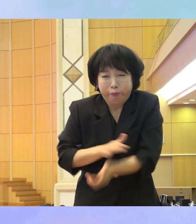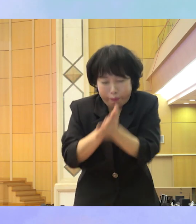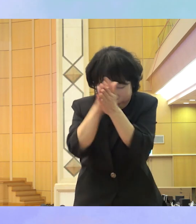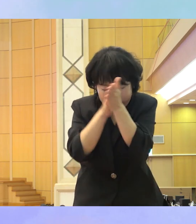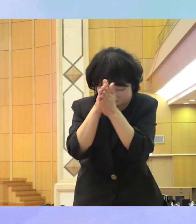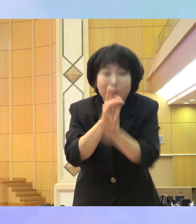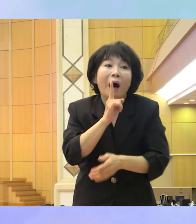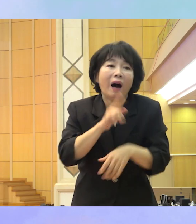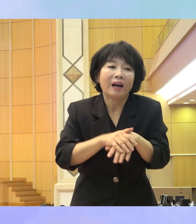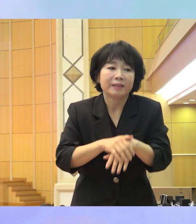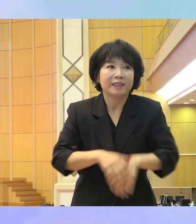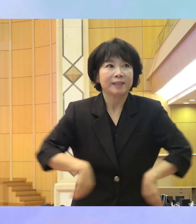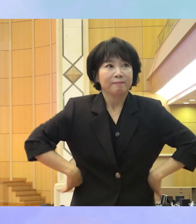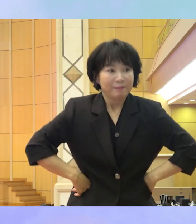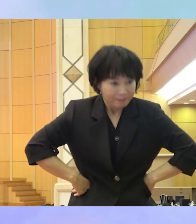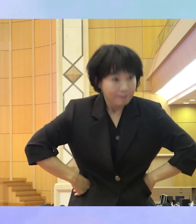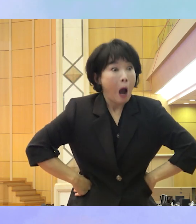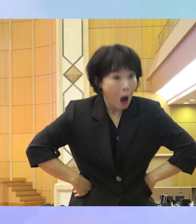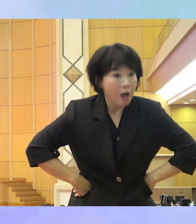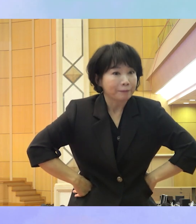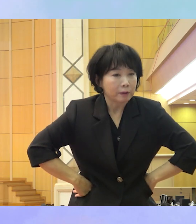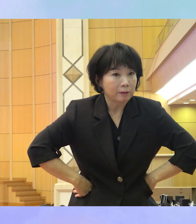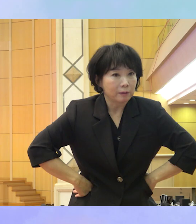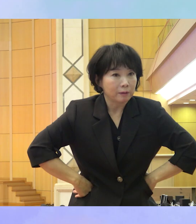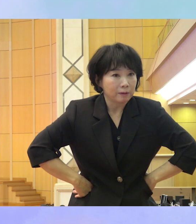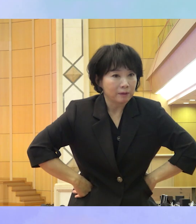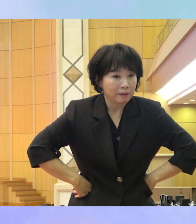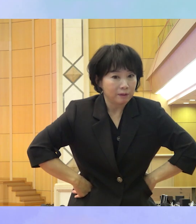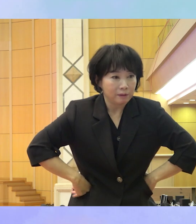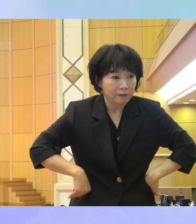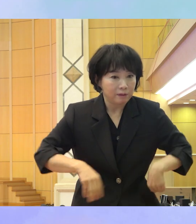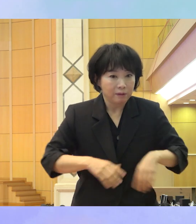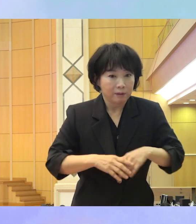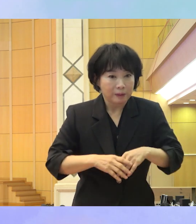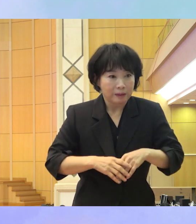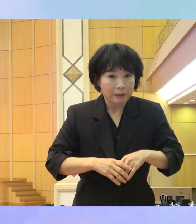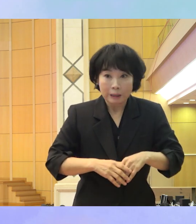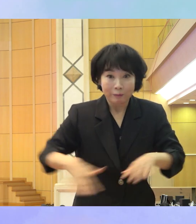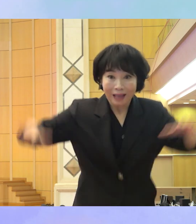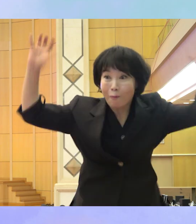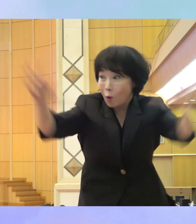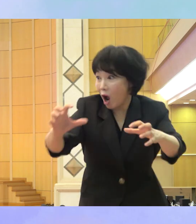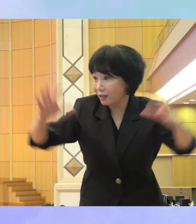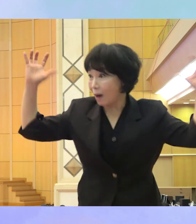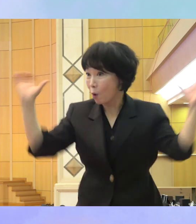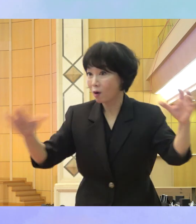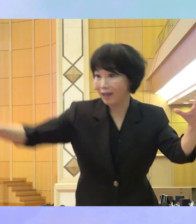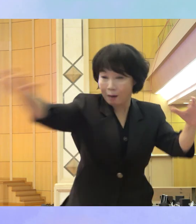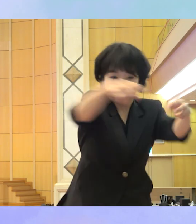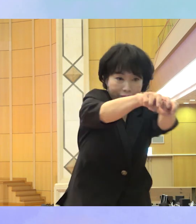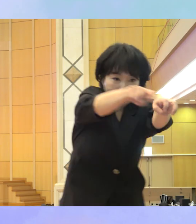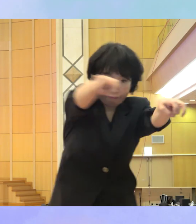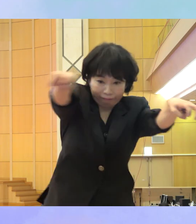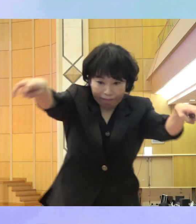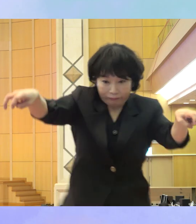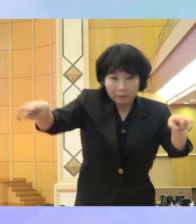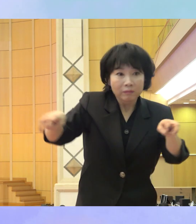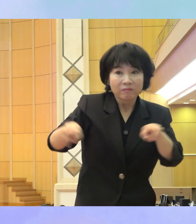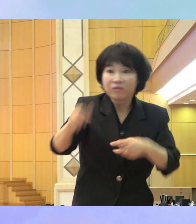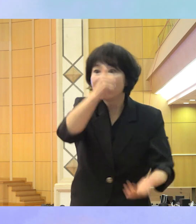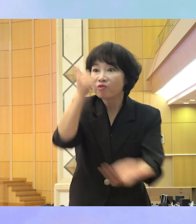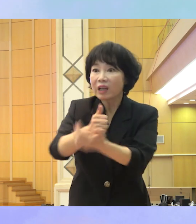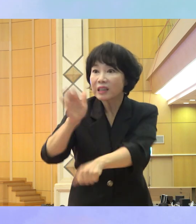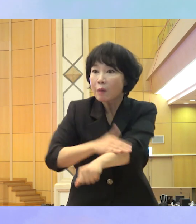그랬는데 정말 그런지 안 그런지 우리 제비뽑기 해봅시다. 누구